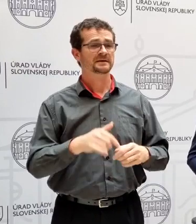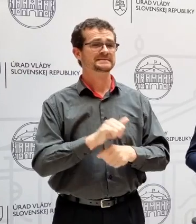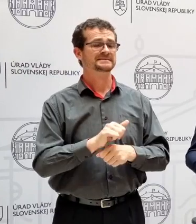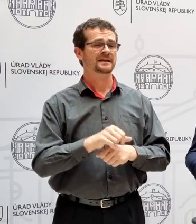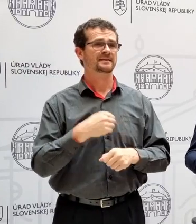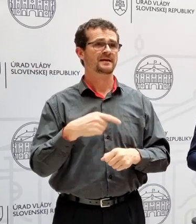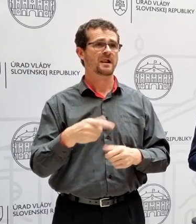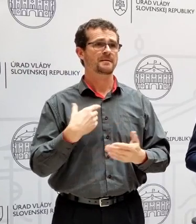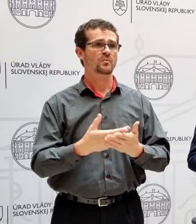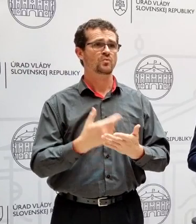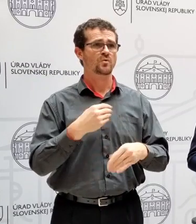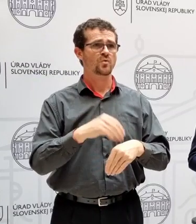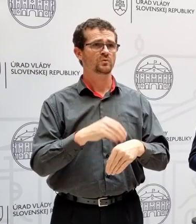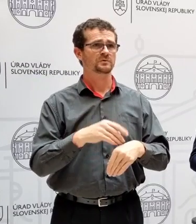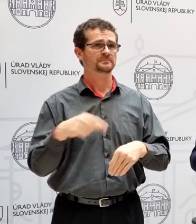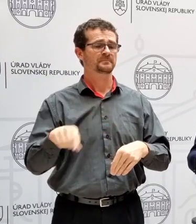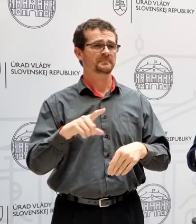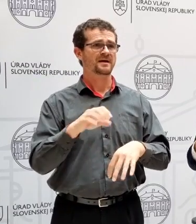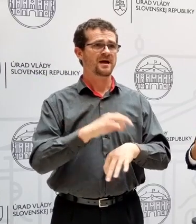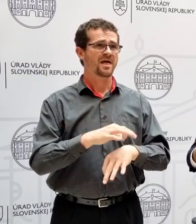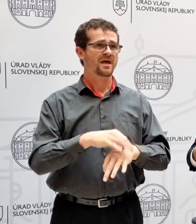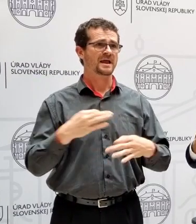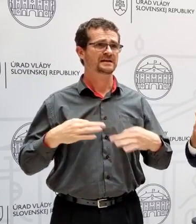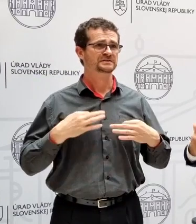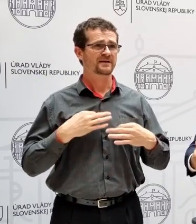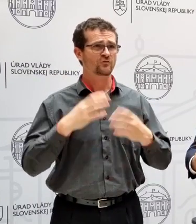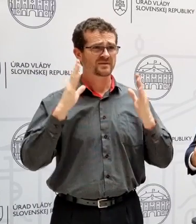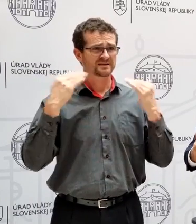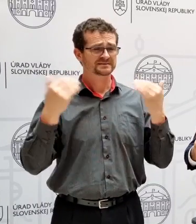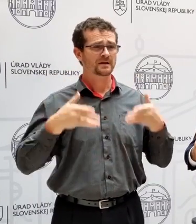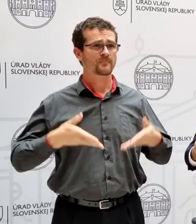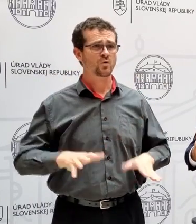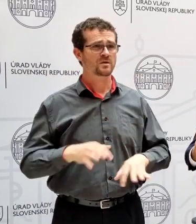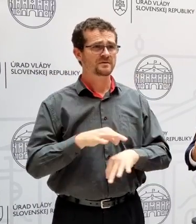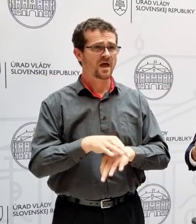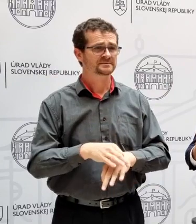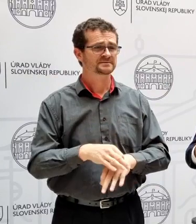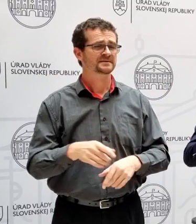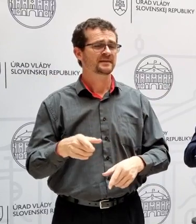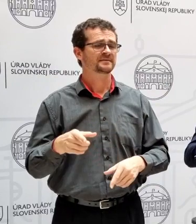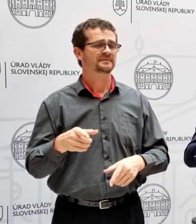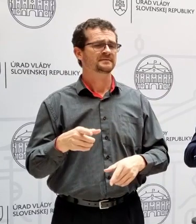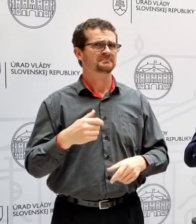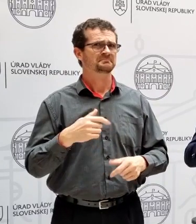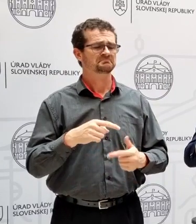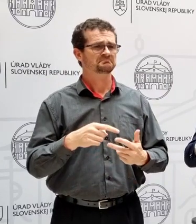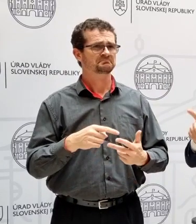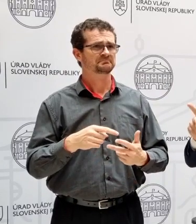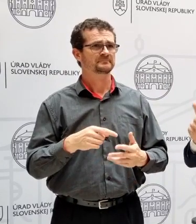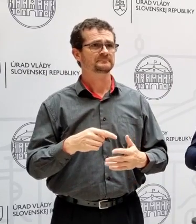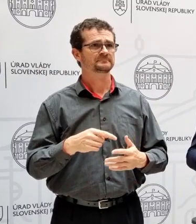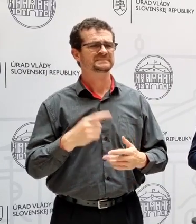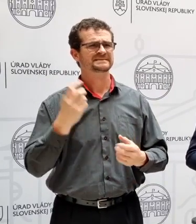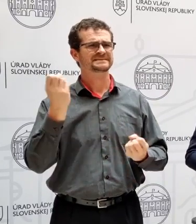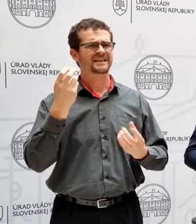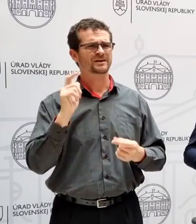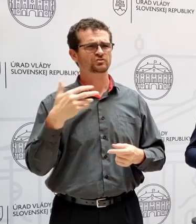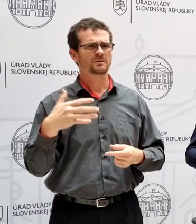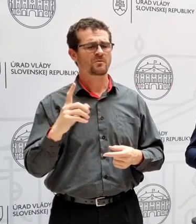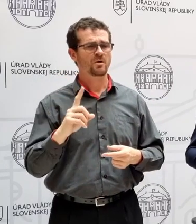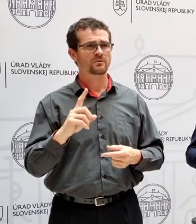tie ponuky oznámili pre lekárov, zdravotné sestry, pôrodné asistentky a myslím si, že stačí. Myslím, že sanitári ešte